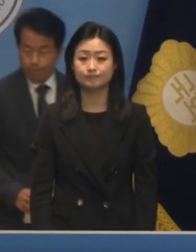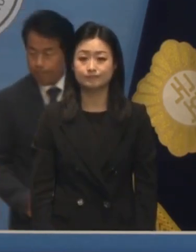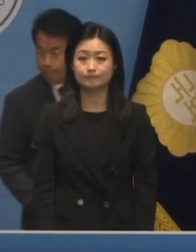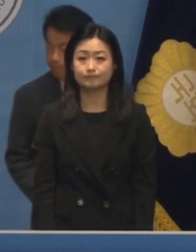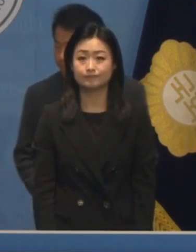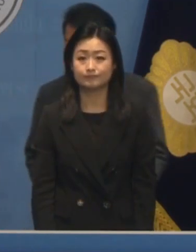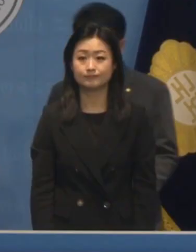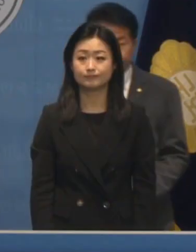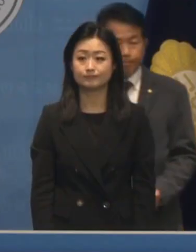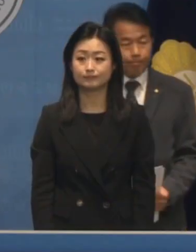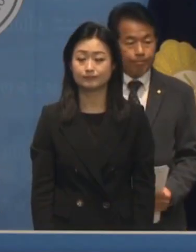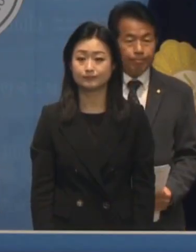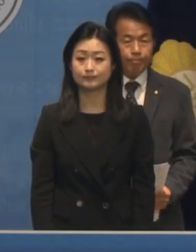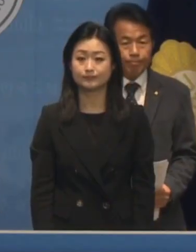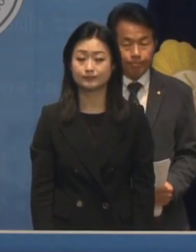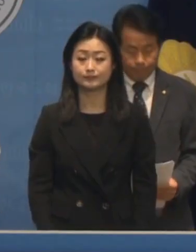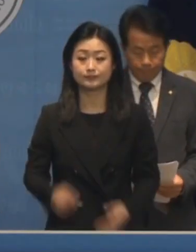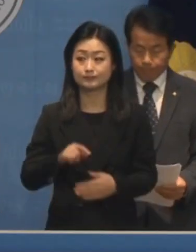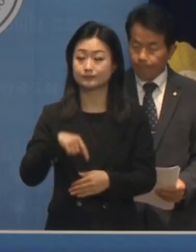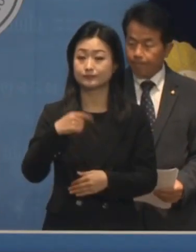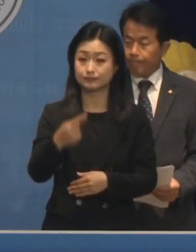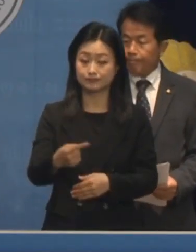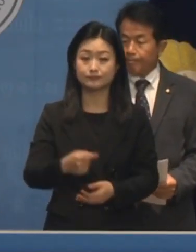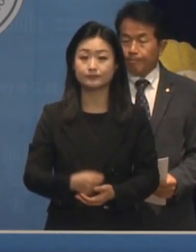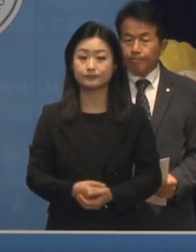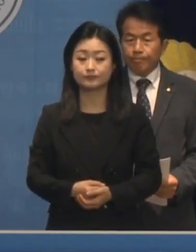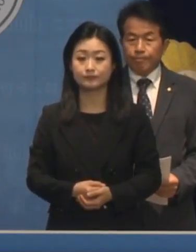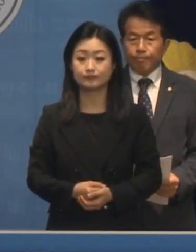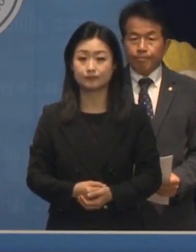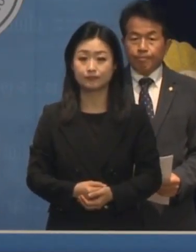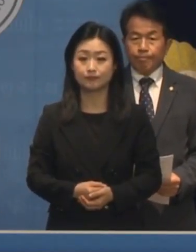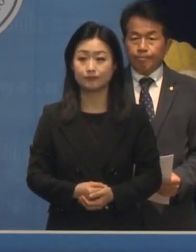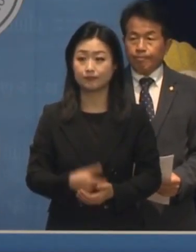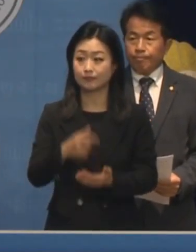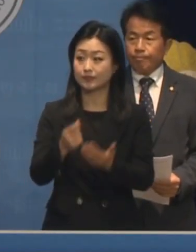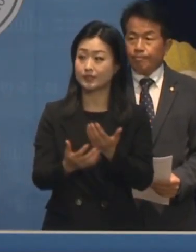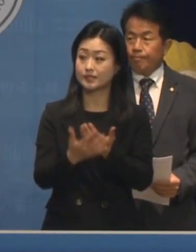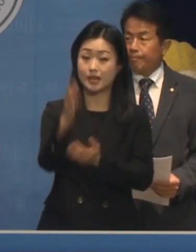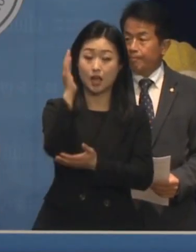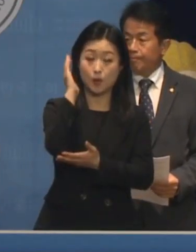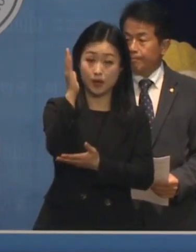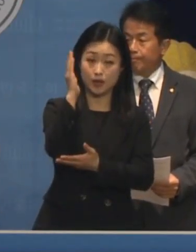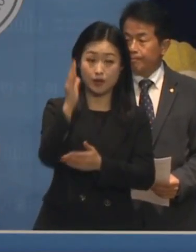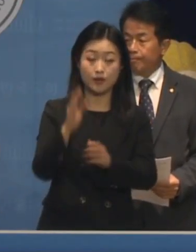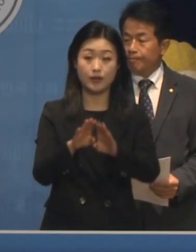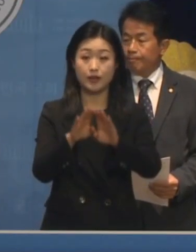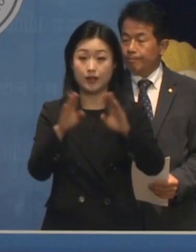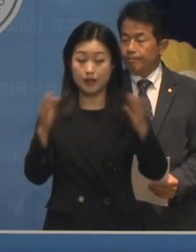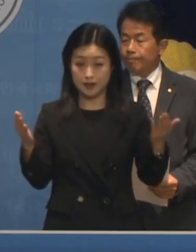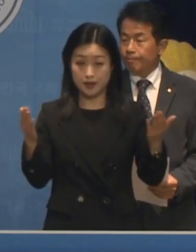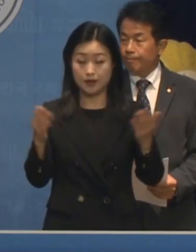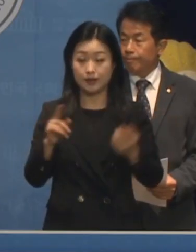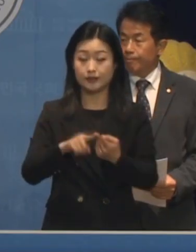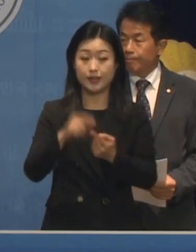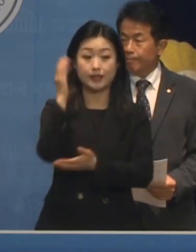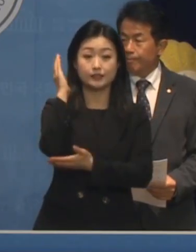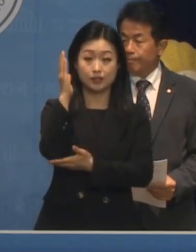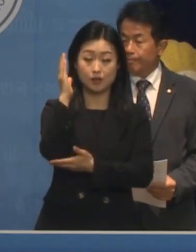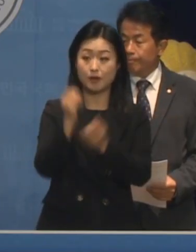감사합니다 예 다음으로는 어이 기자회견이 열리게 된 경과를